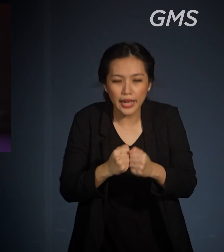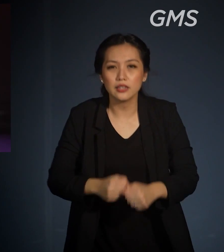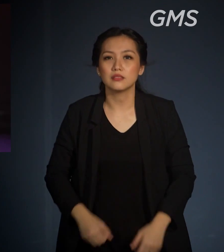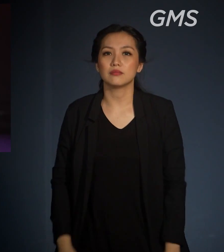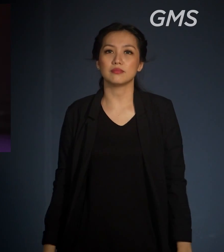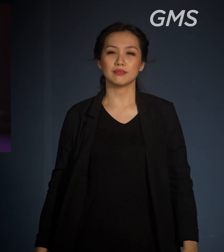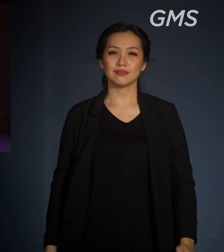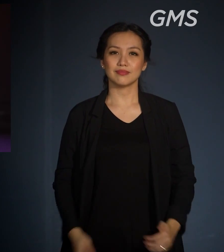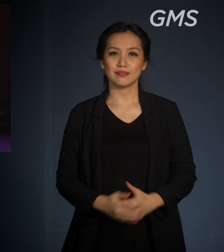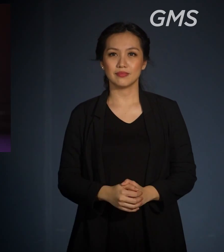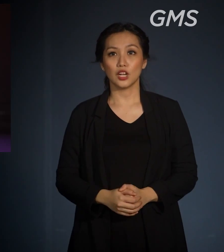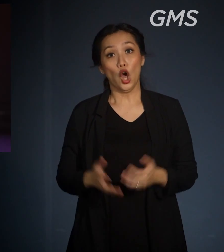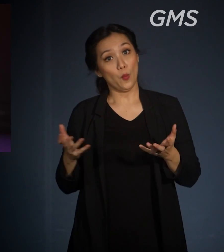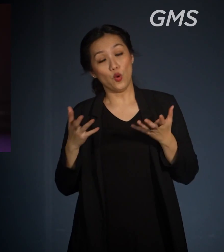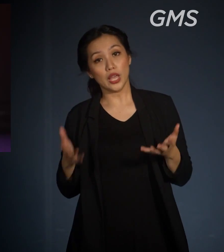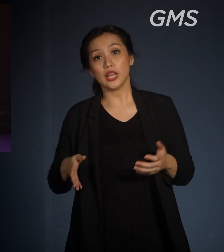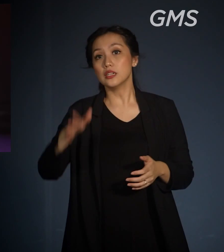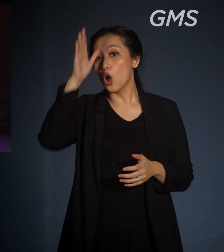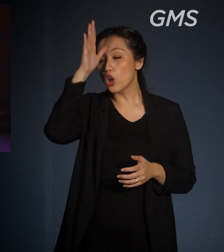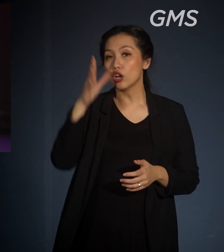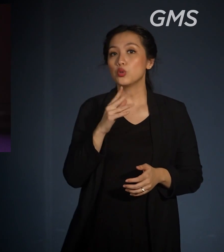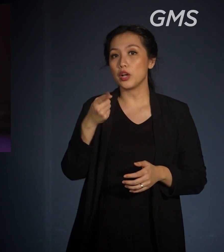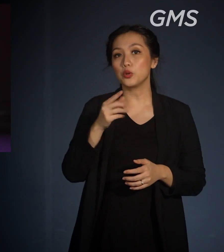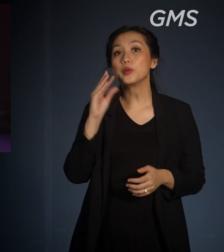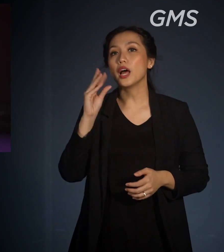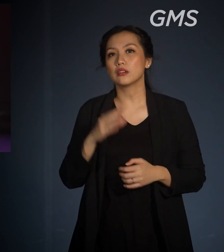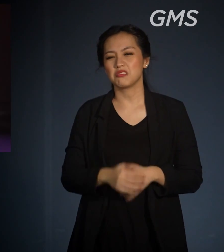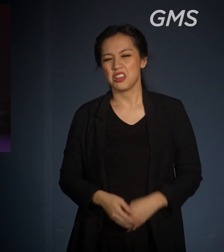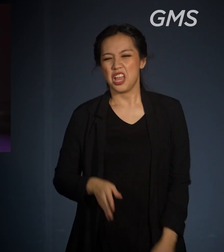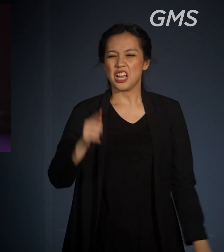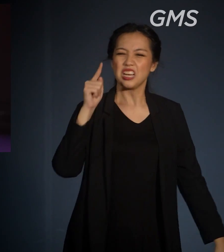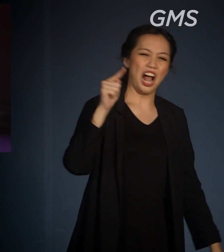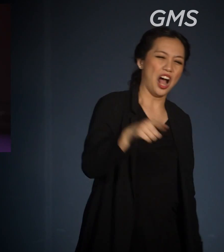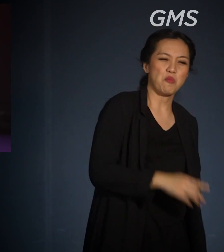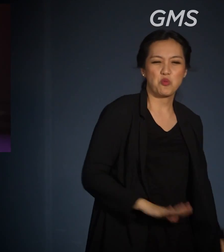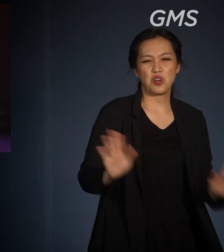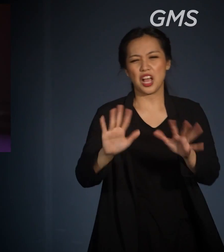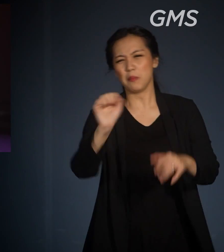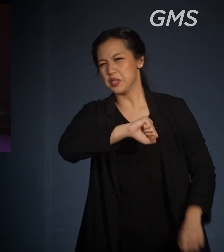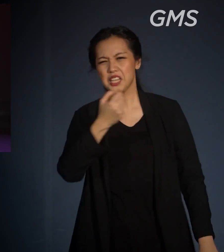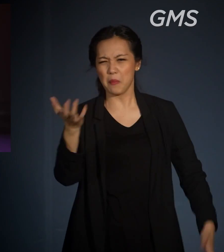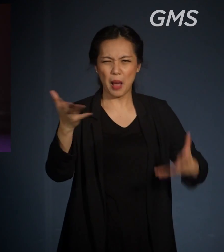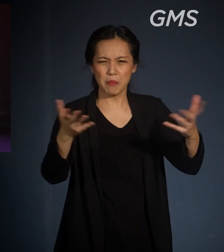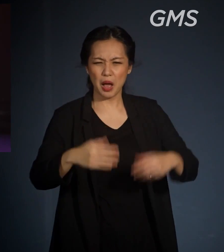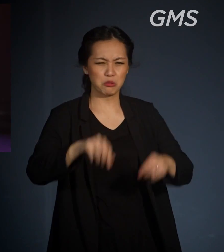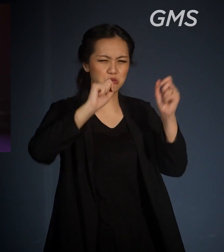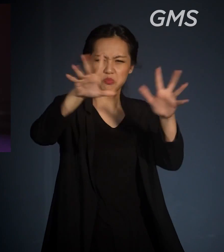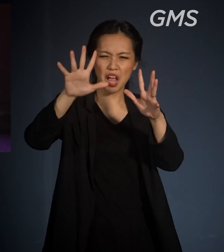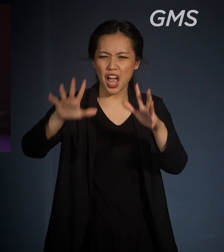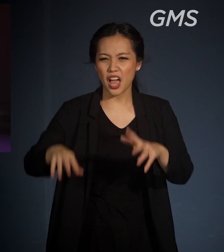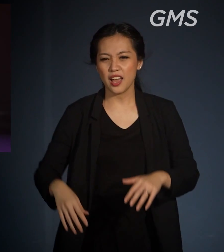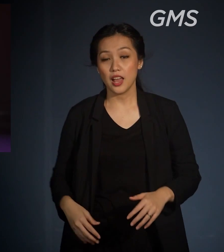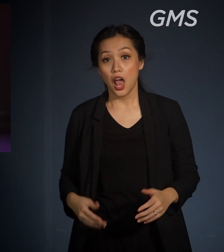Anda. Mungkin orang tua Anda menganggap bahwa Anda itu nggak bisa apa-apa. Mungkin ada orang di sekitar